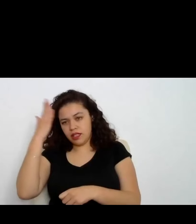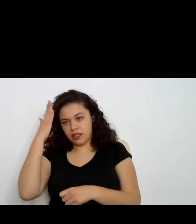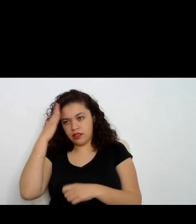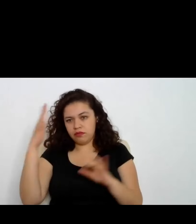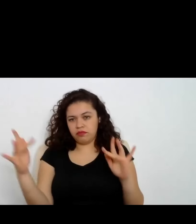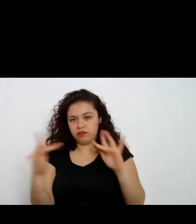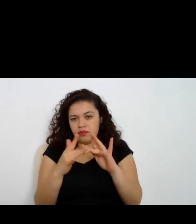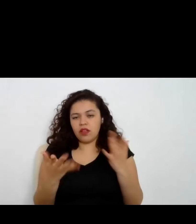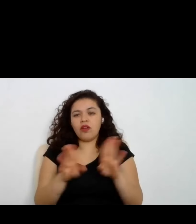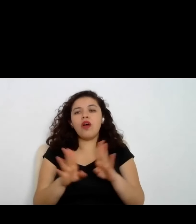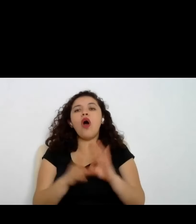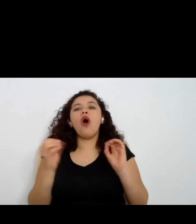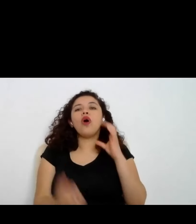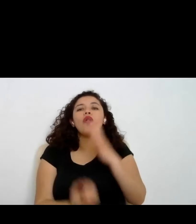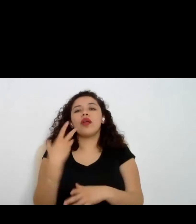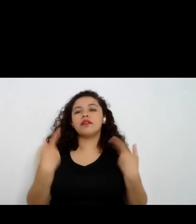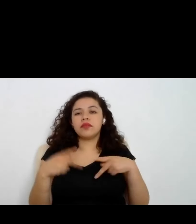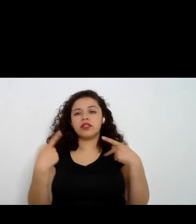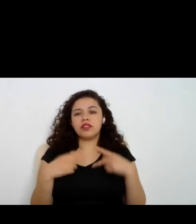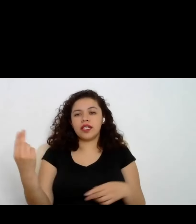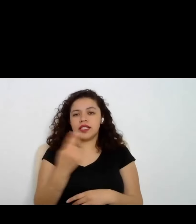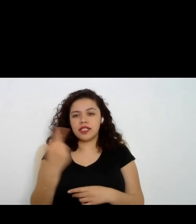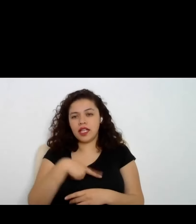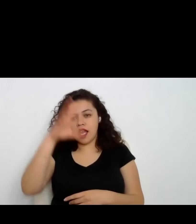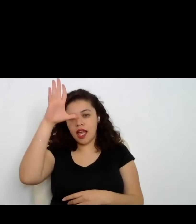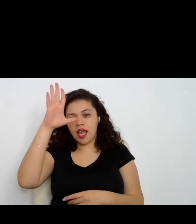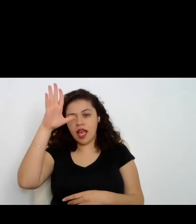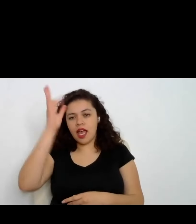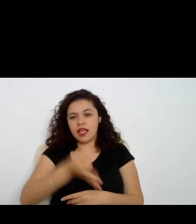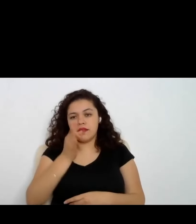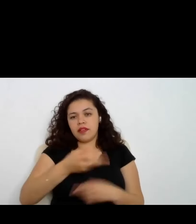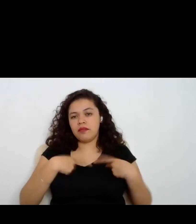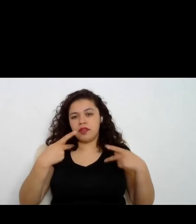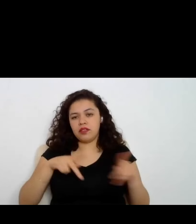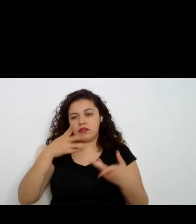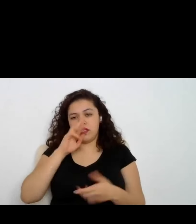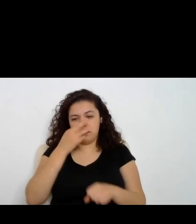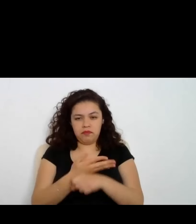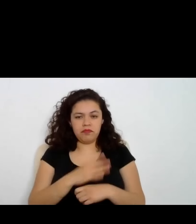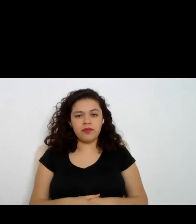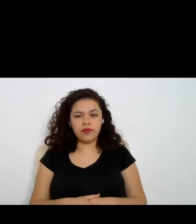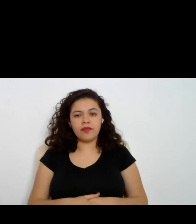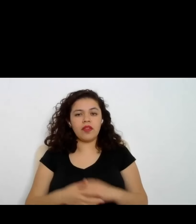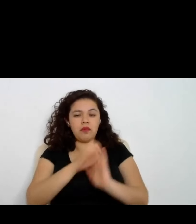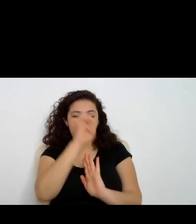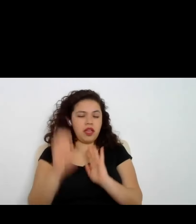incorporen nuevas finalidades que requieran del consentimiento del titular. Por ejemplo, si nosotros